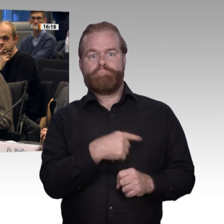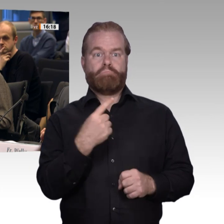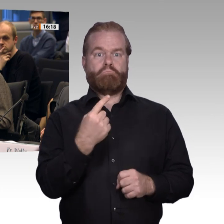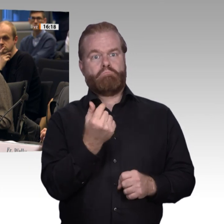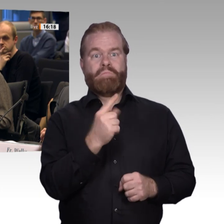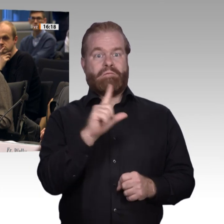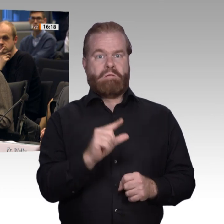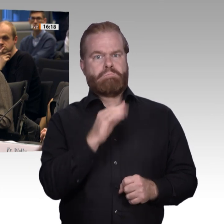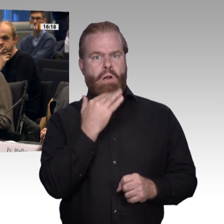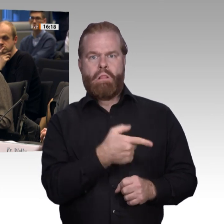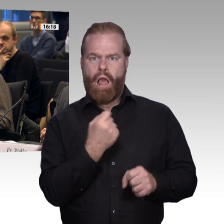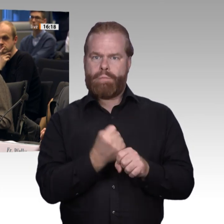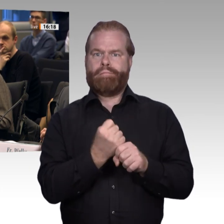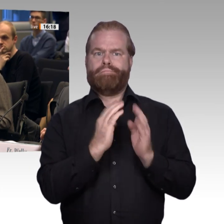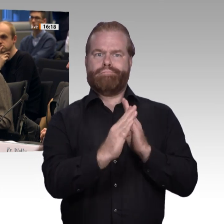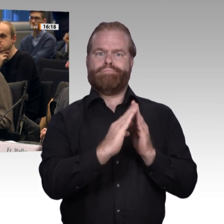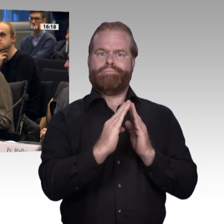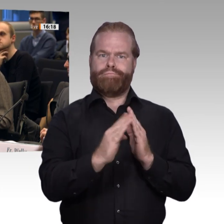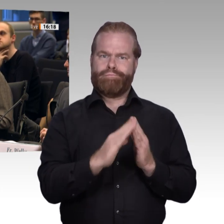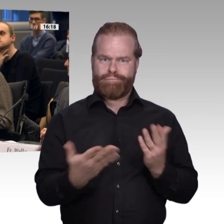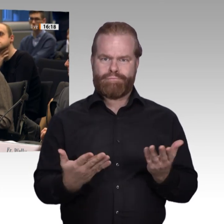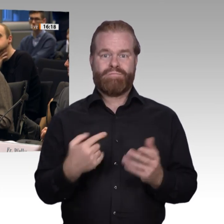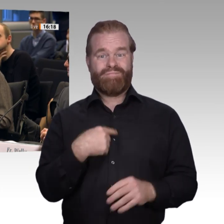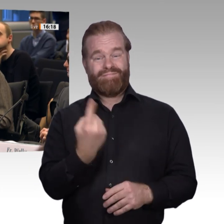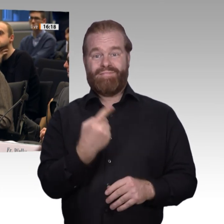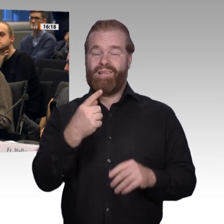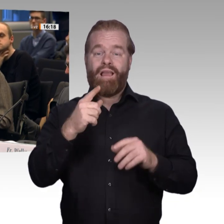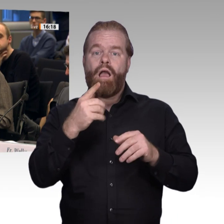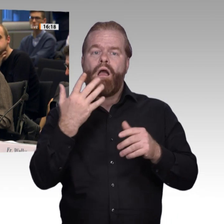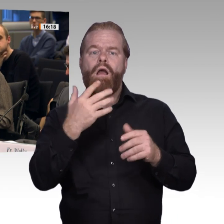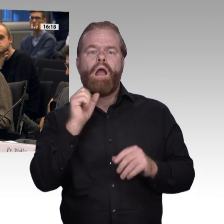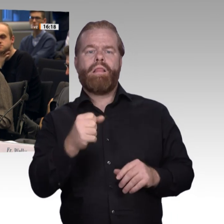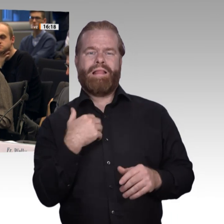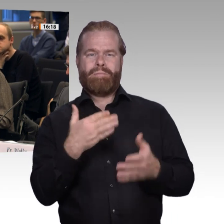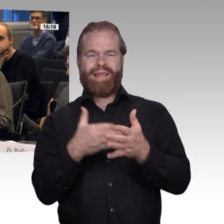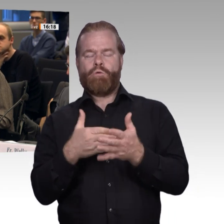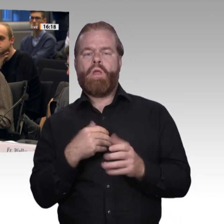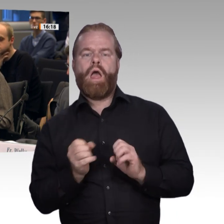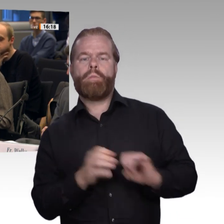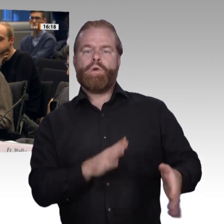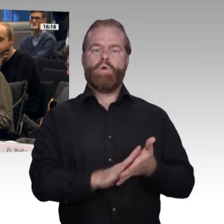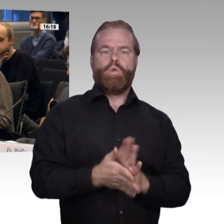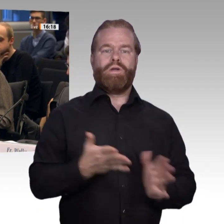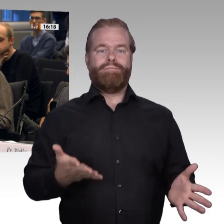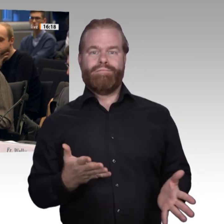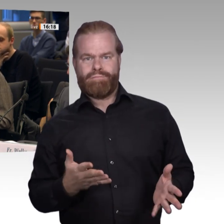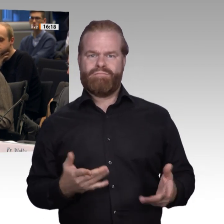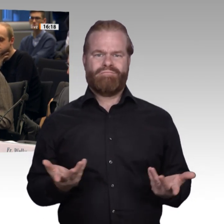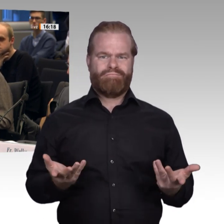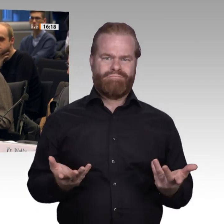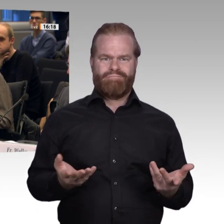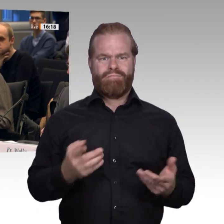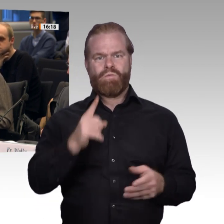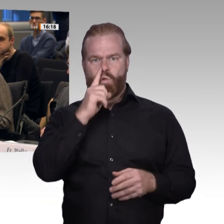UN-Behindertenrechtskonvention. Und auch noch eines möchte ich dazu sagen. Der ganze Widerspruch wird besonders deutlich im Falle